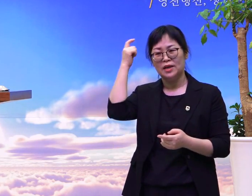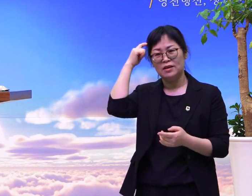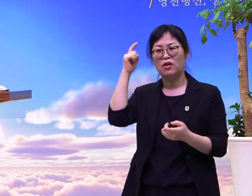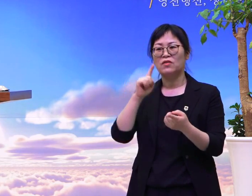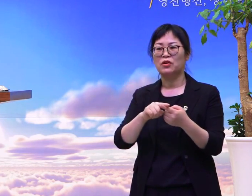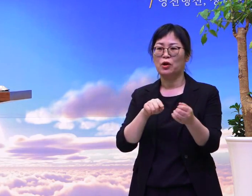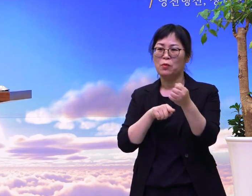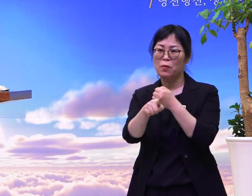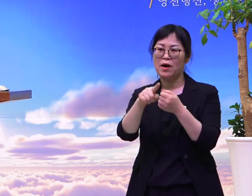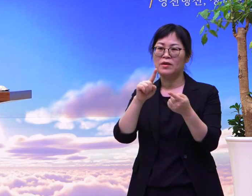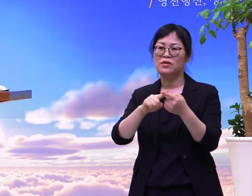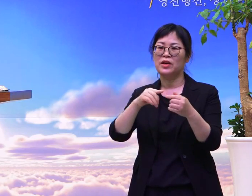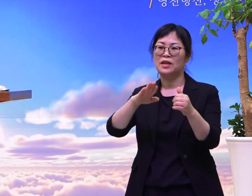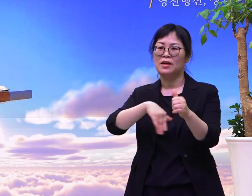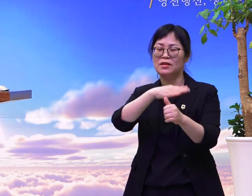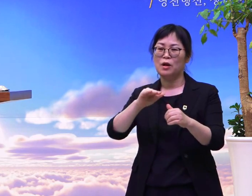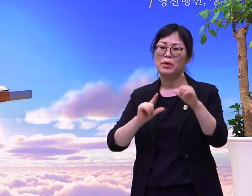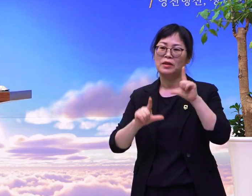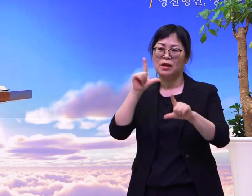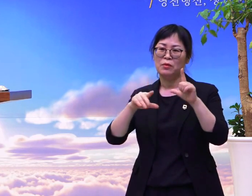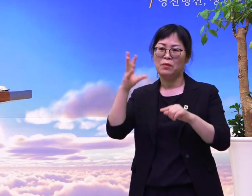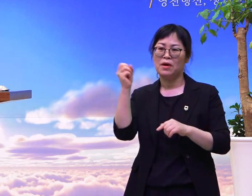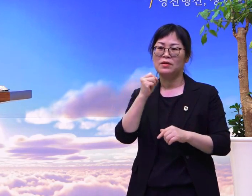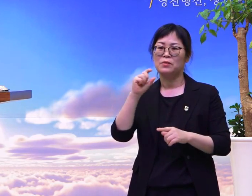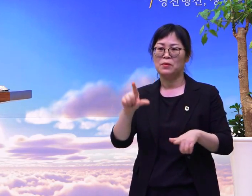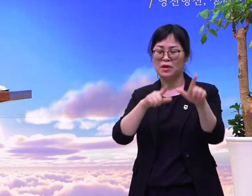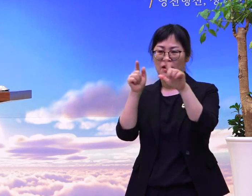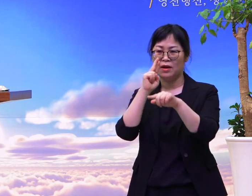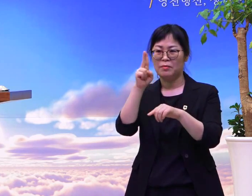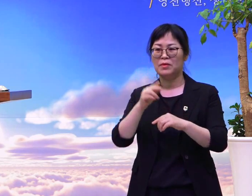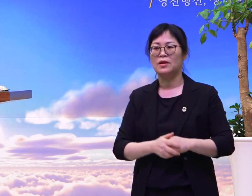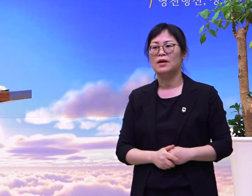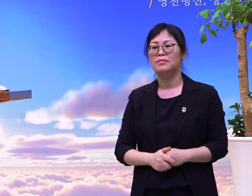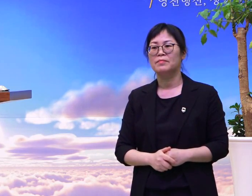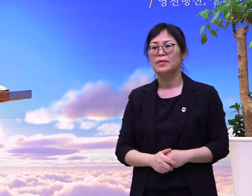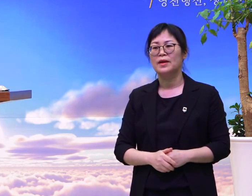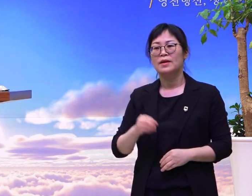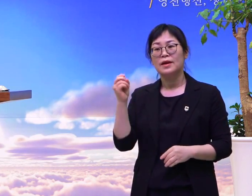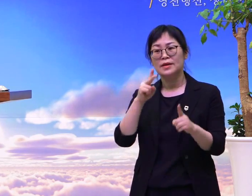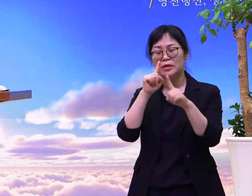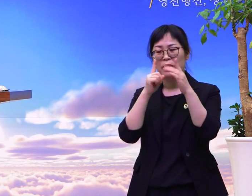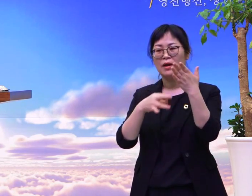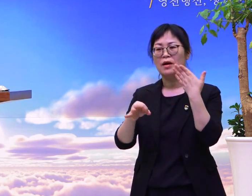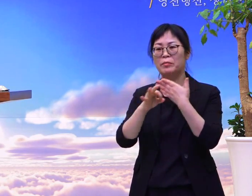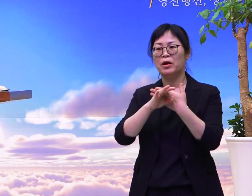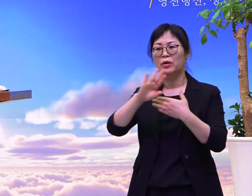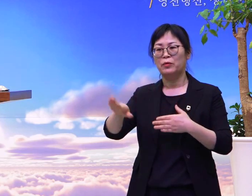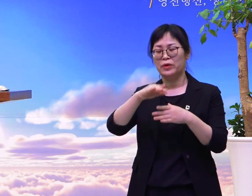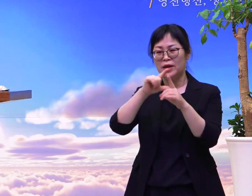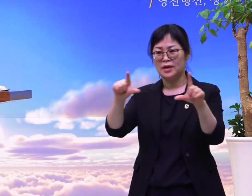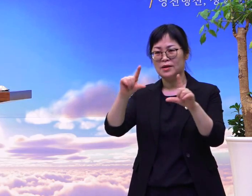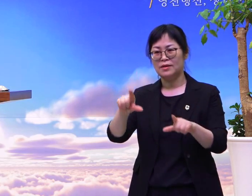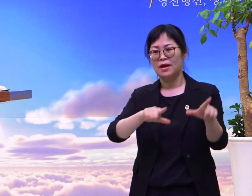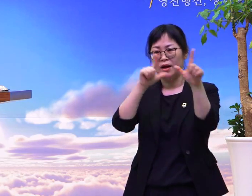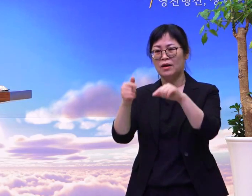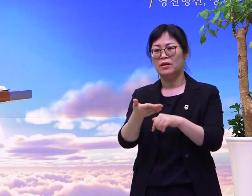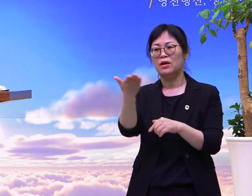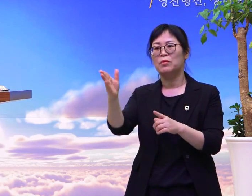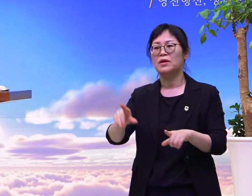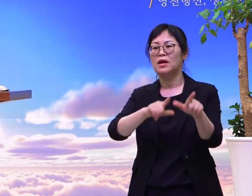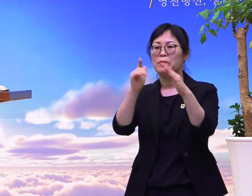이성적이고 과학적인 그런 태도를 가지고 살아야 합니다. 다시 말하면 우리의 일상에서 여러분의